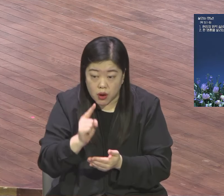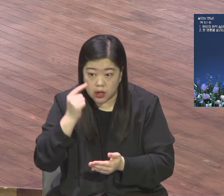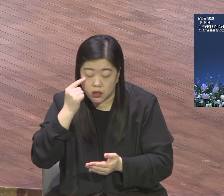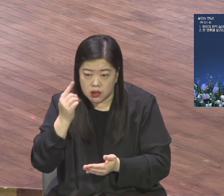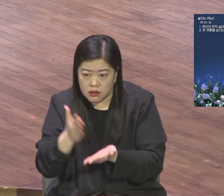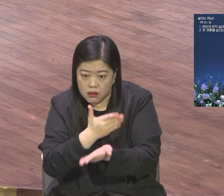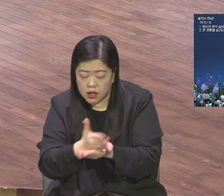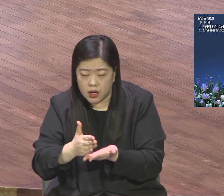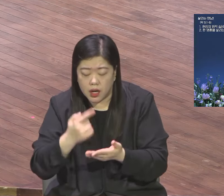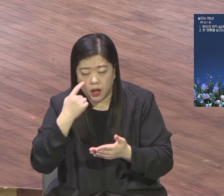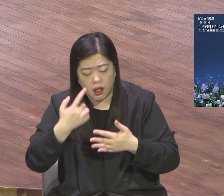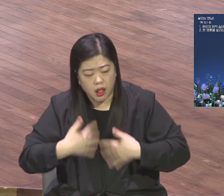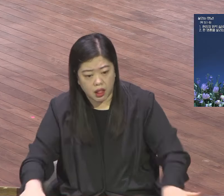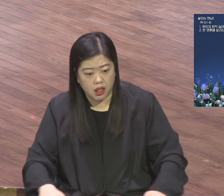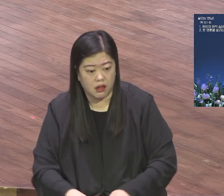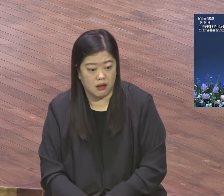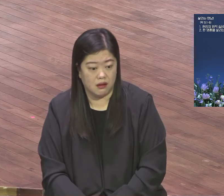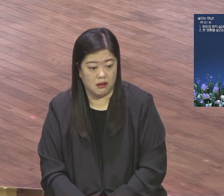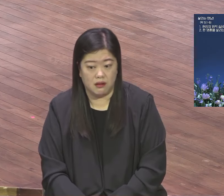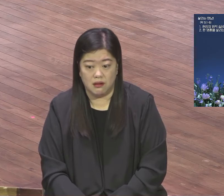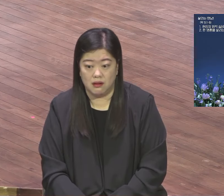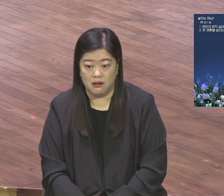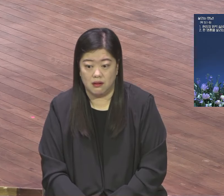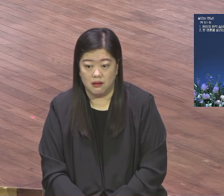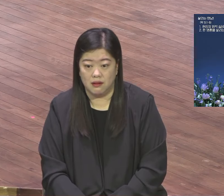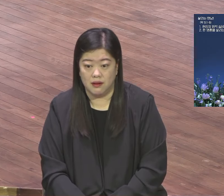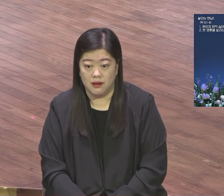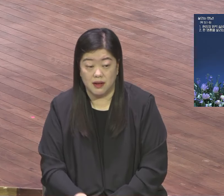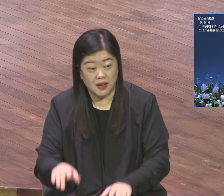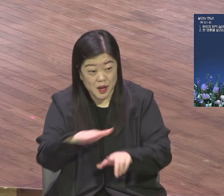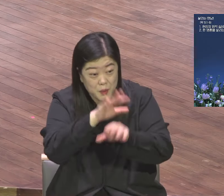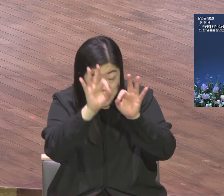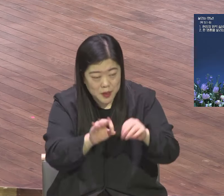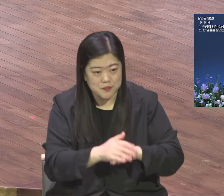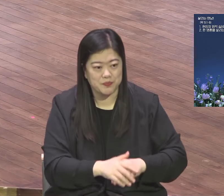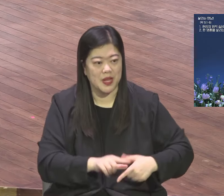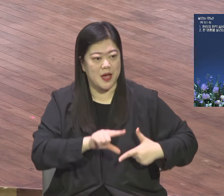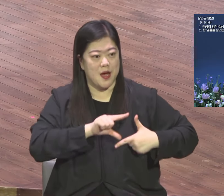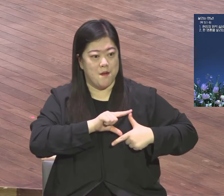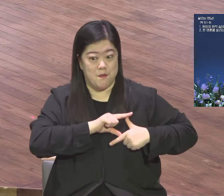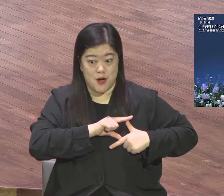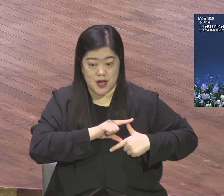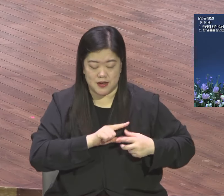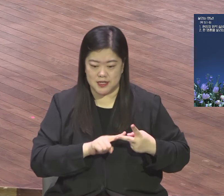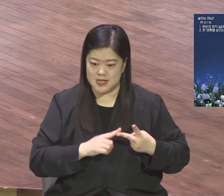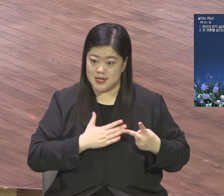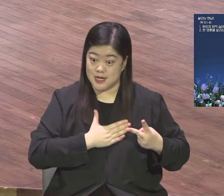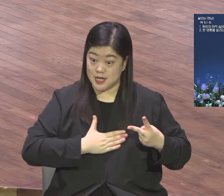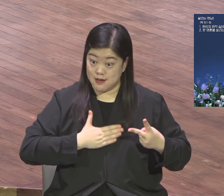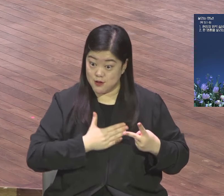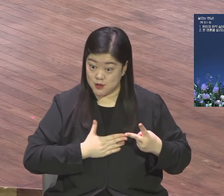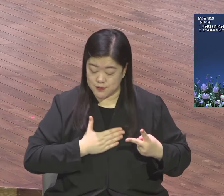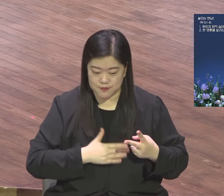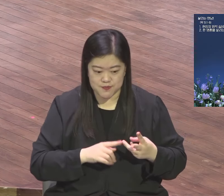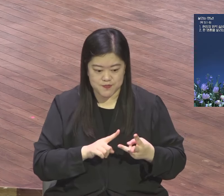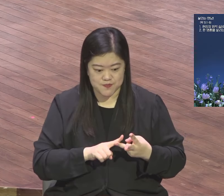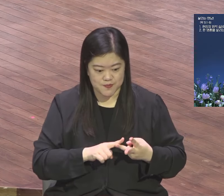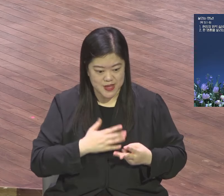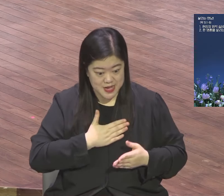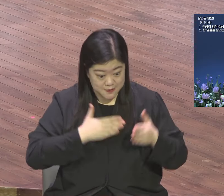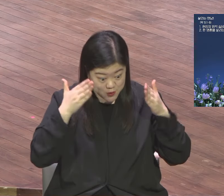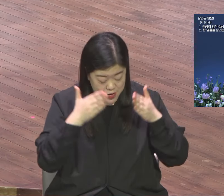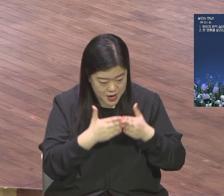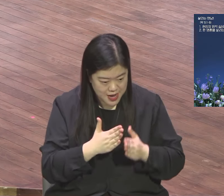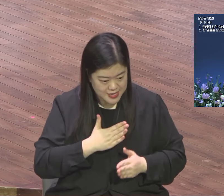겁니다. 지금도 자신들의 명예와 기분, 자존심, 물질에 집착하다가 그